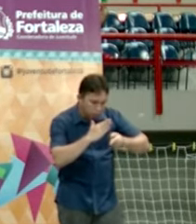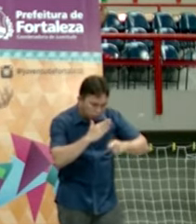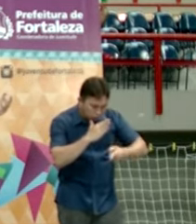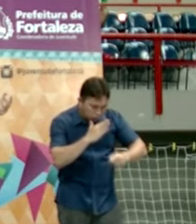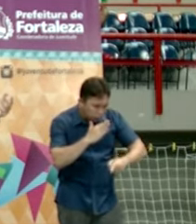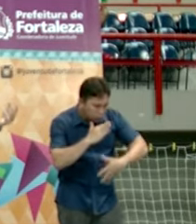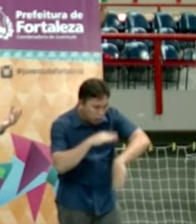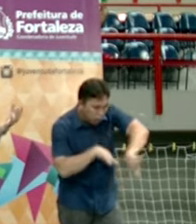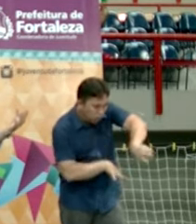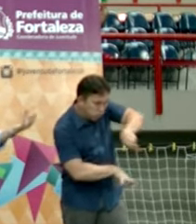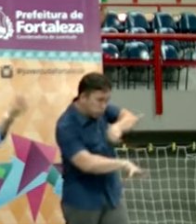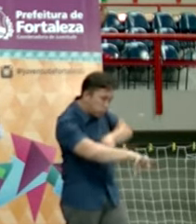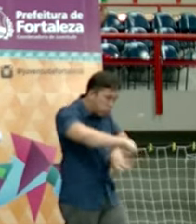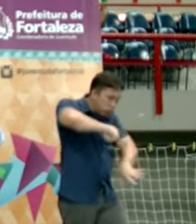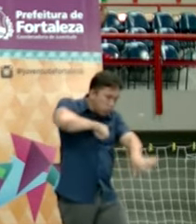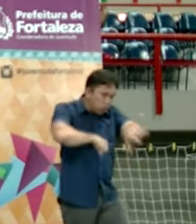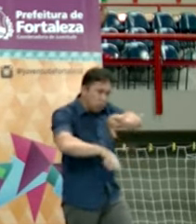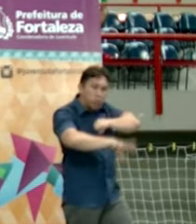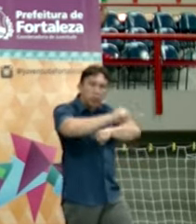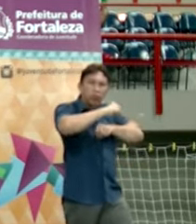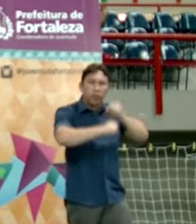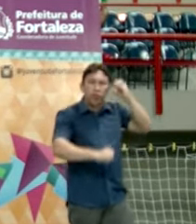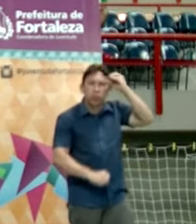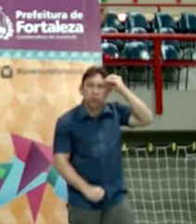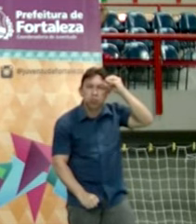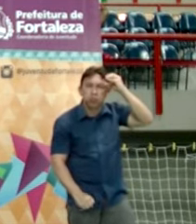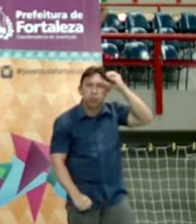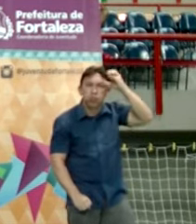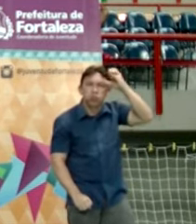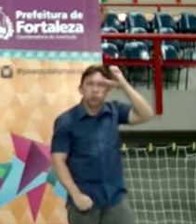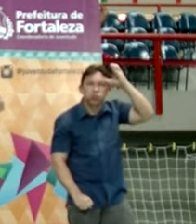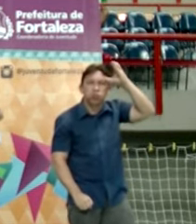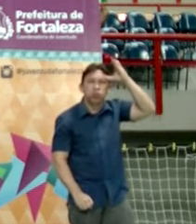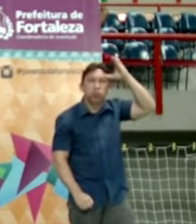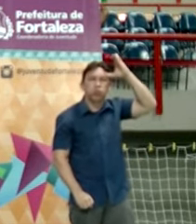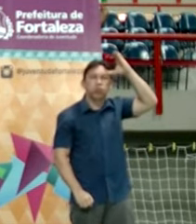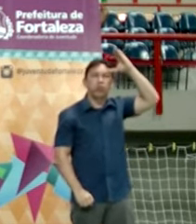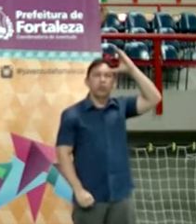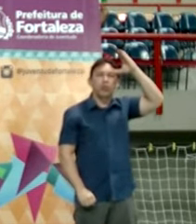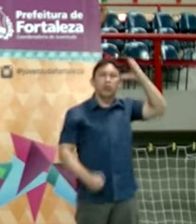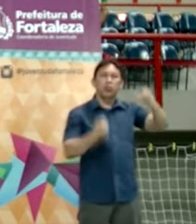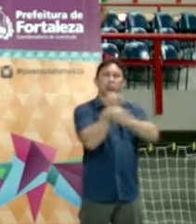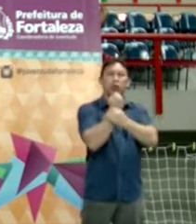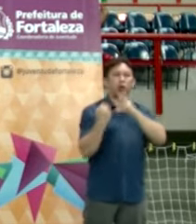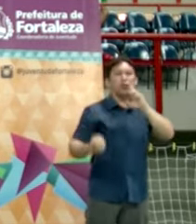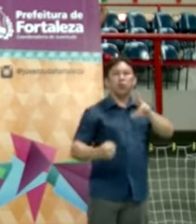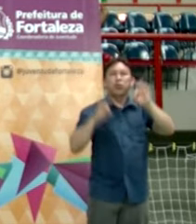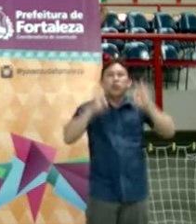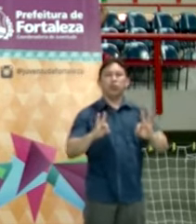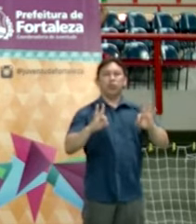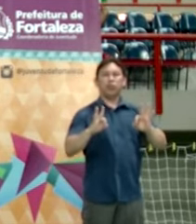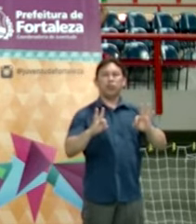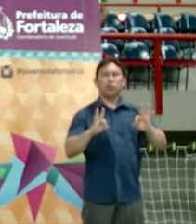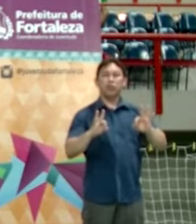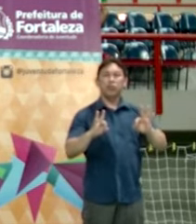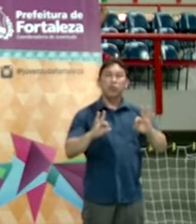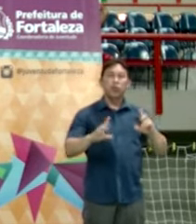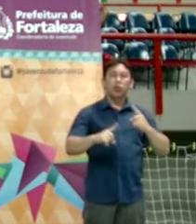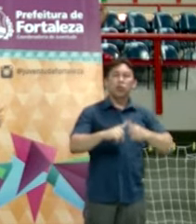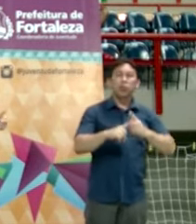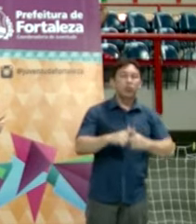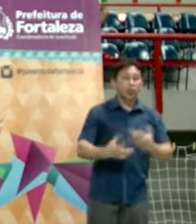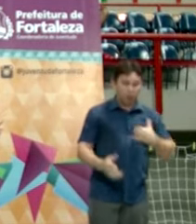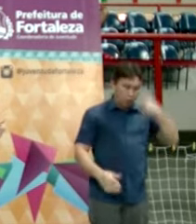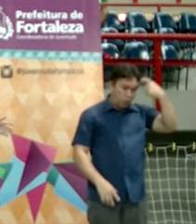informação e buscando mais quesitos para poder consolidar a sua informação. Então, o que